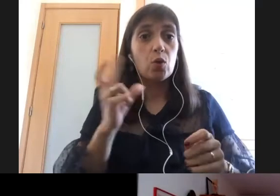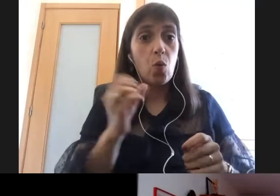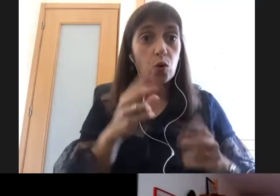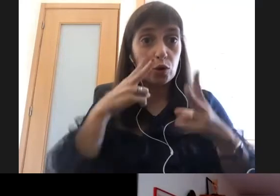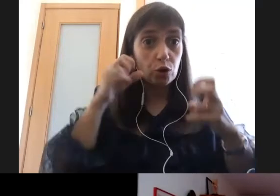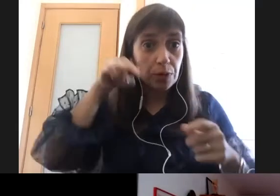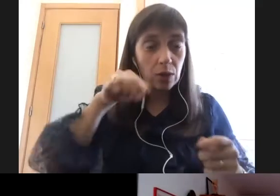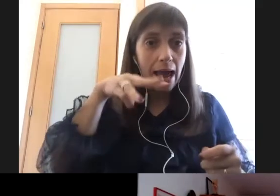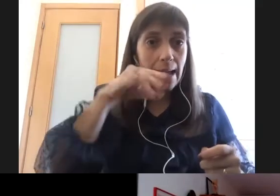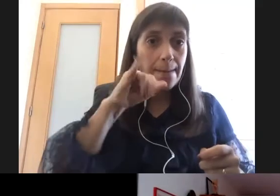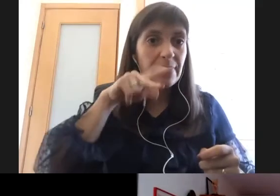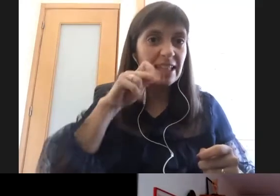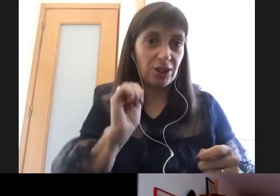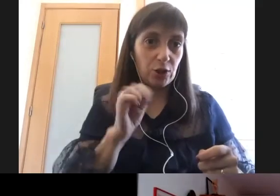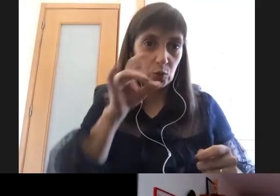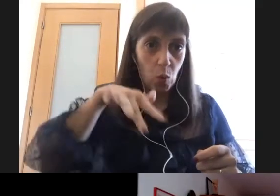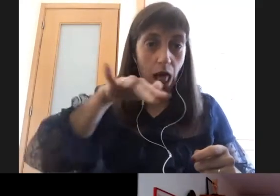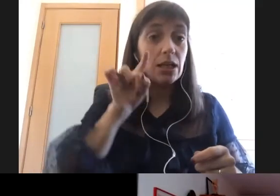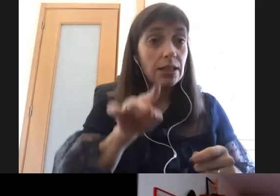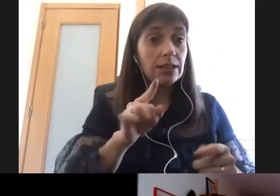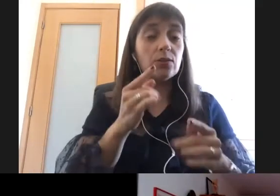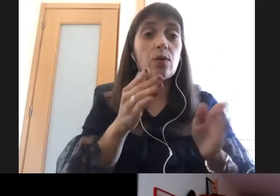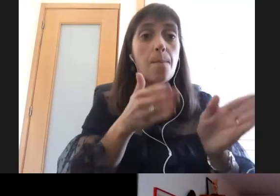Isso é uma passagem muito curiosa.